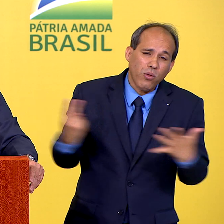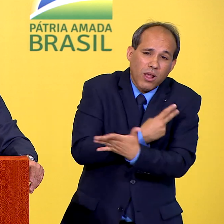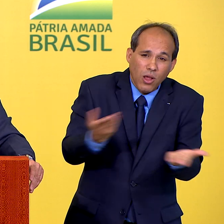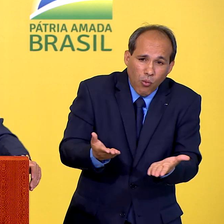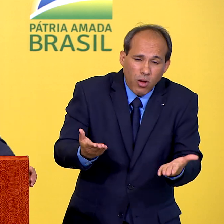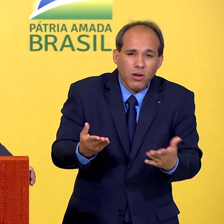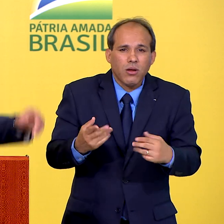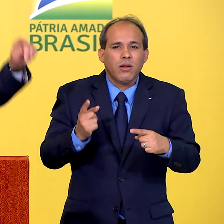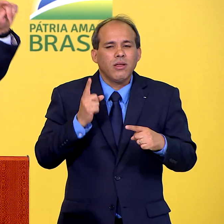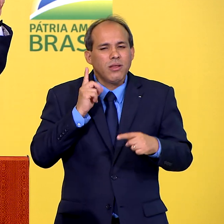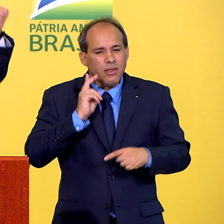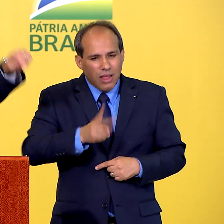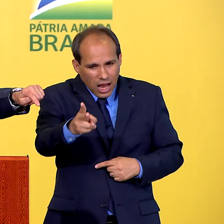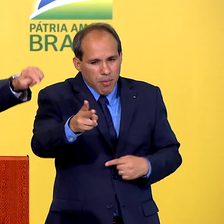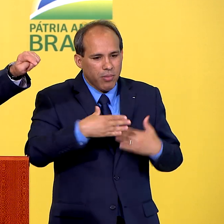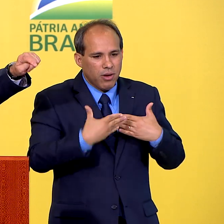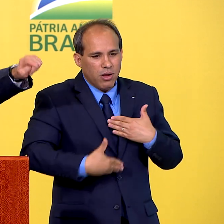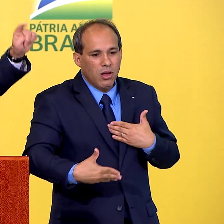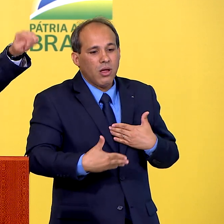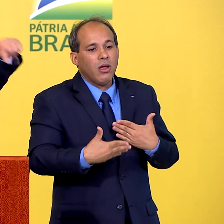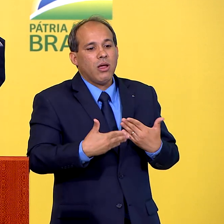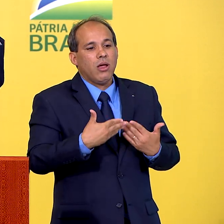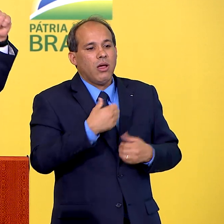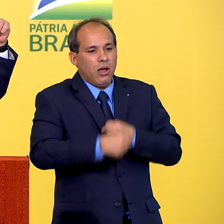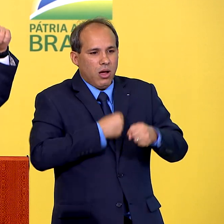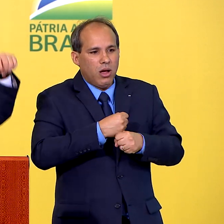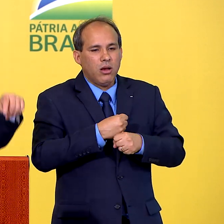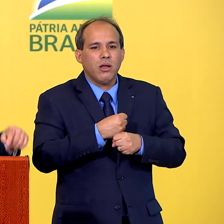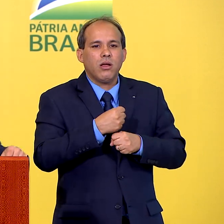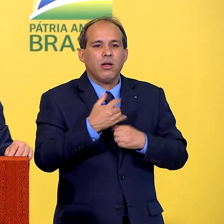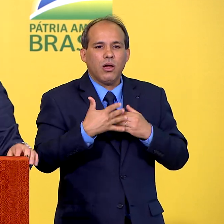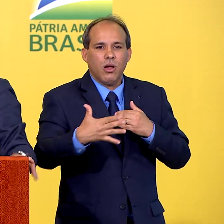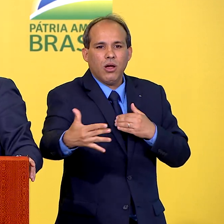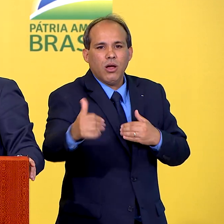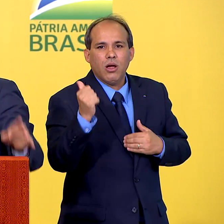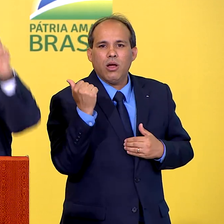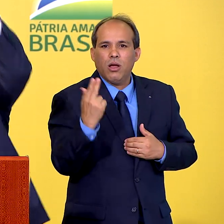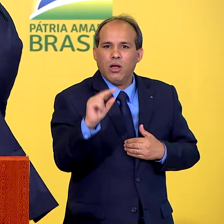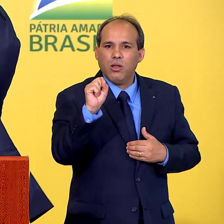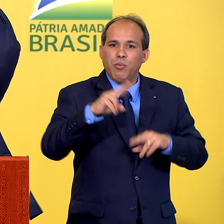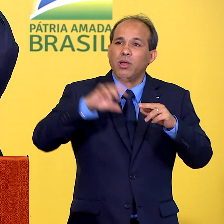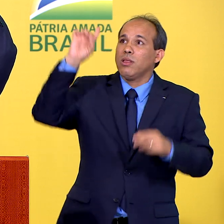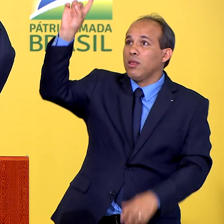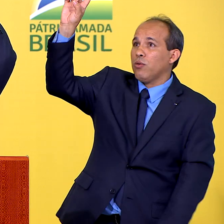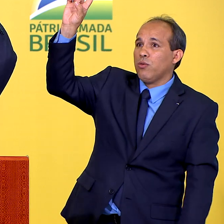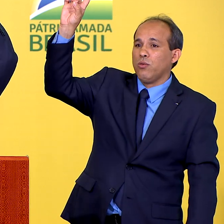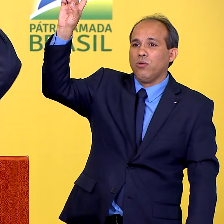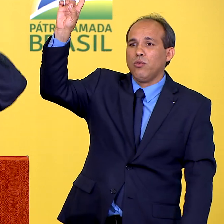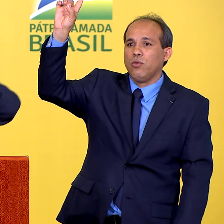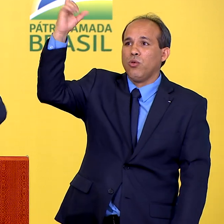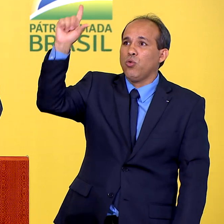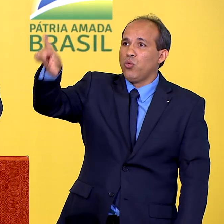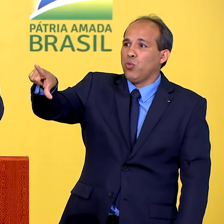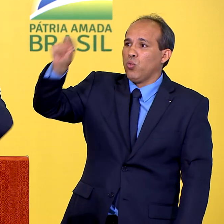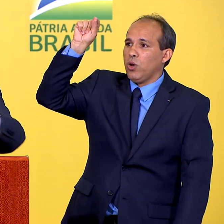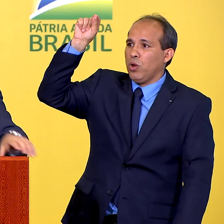hoje e será neste ano e nos próximos anos, porque Deus